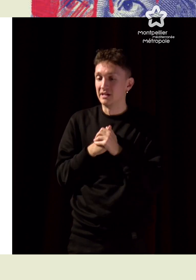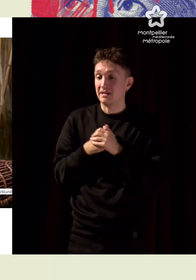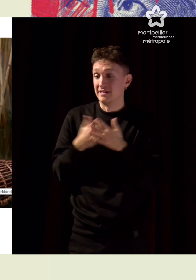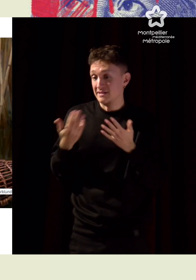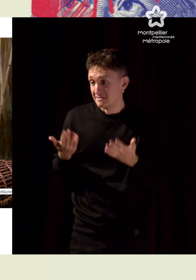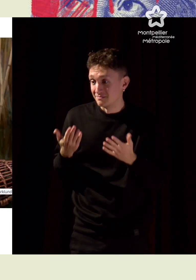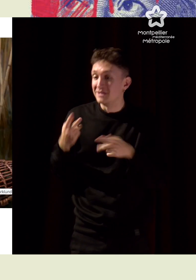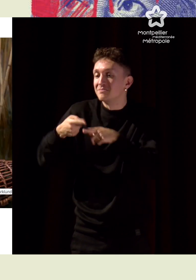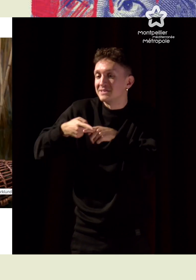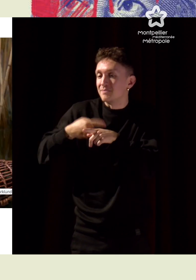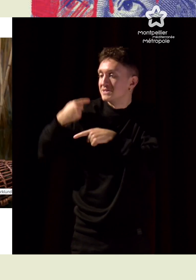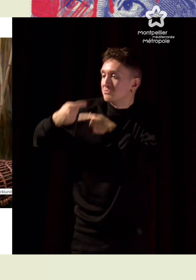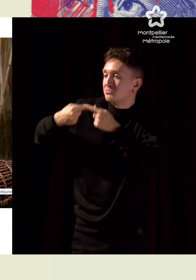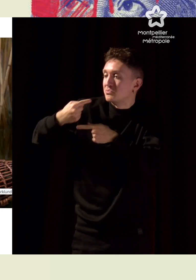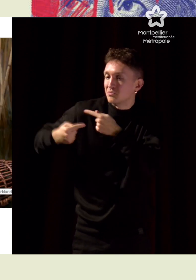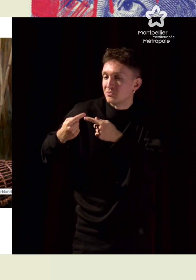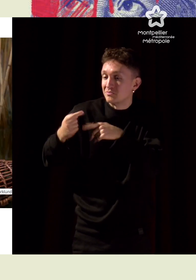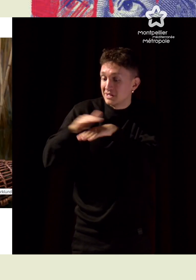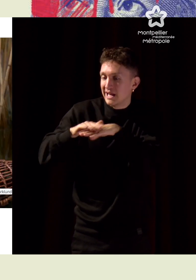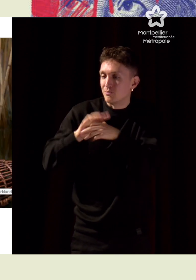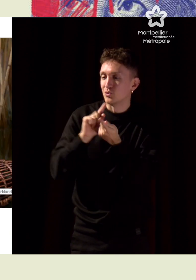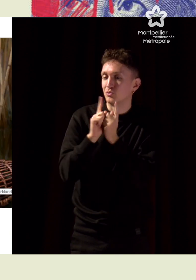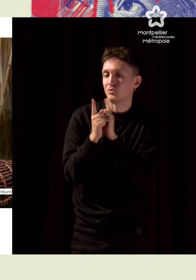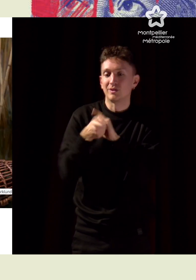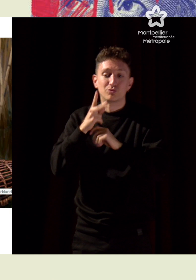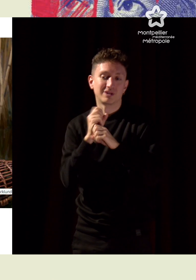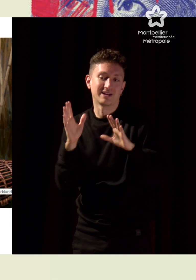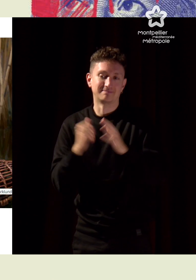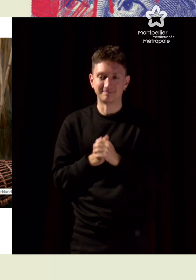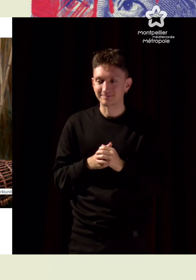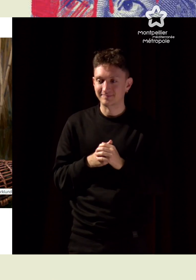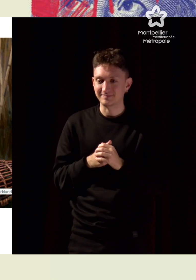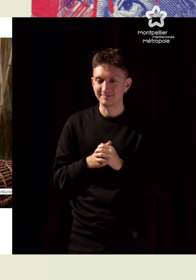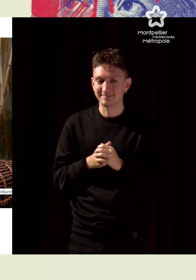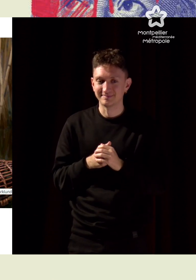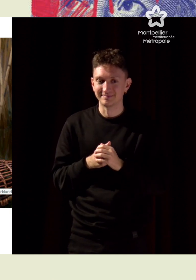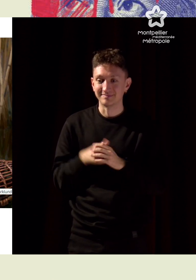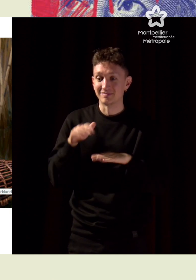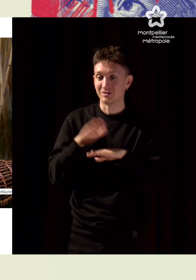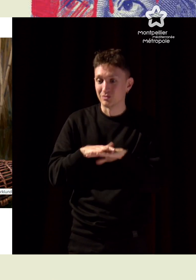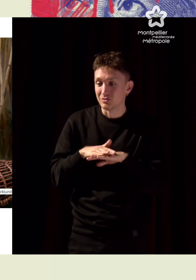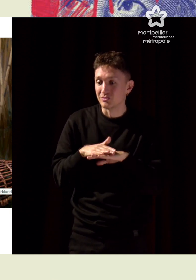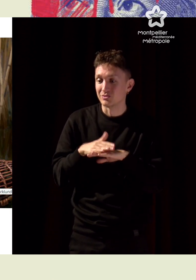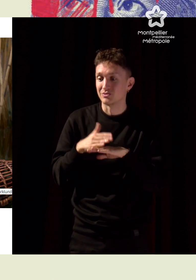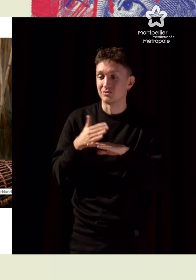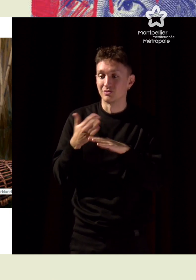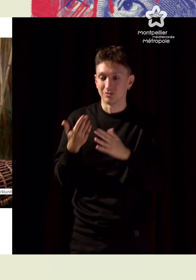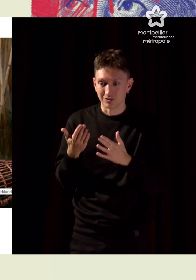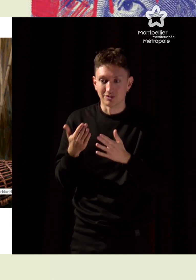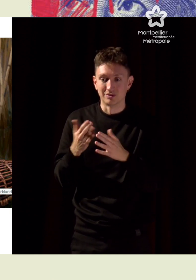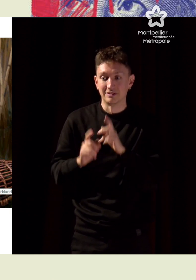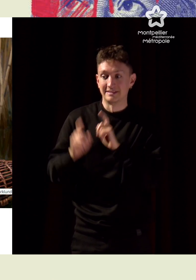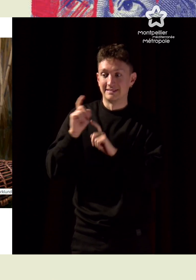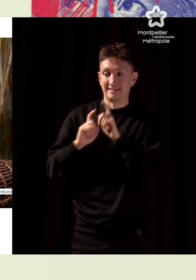peau claire. Mais, l'ADN ancien, on a pu regarder dans l'ADN ancien des mutations qui